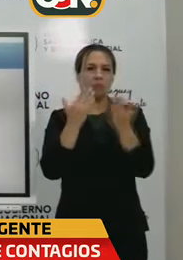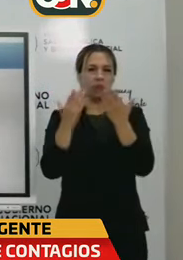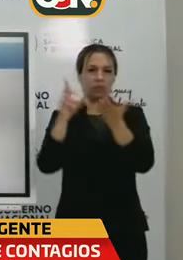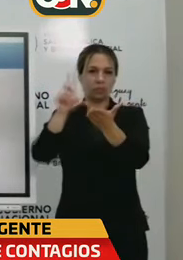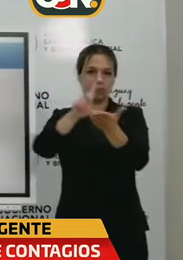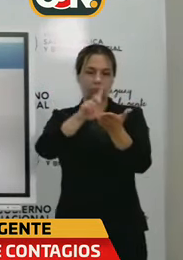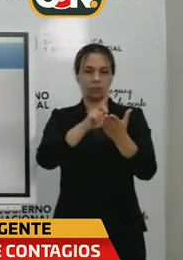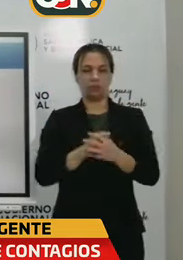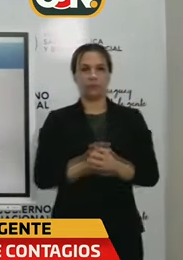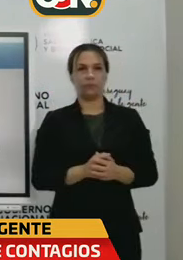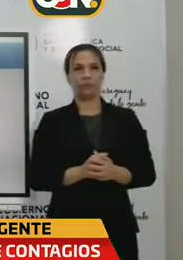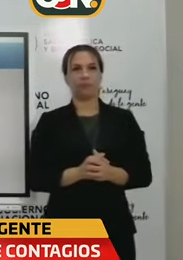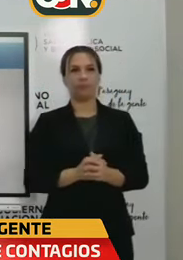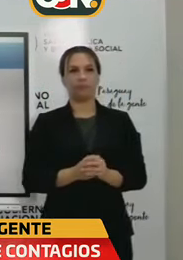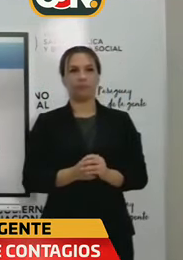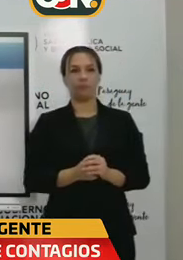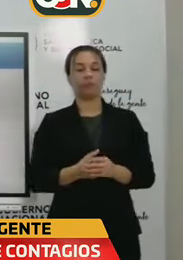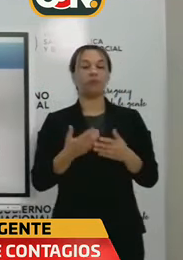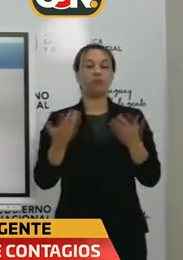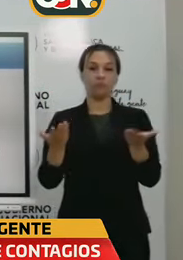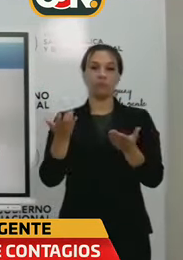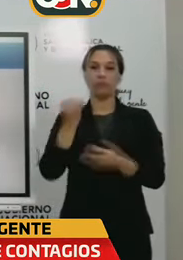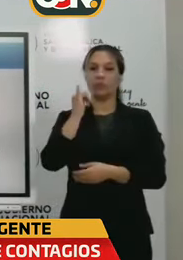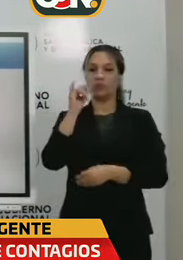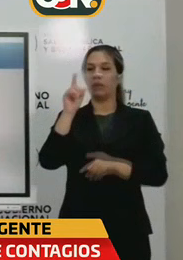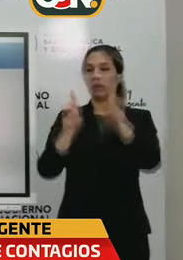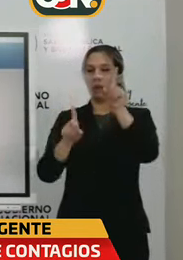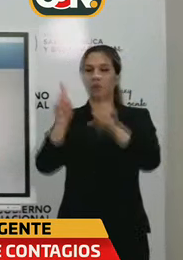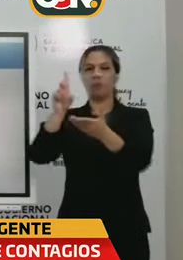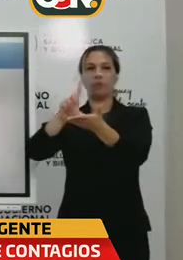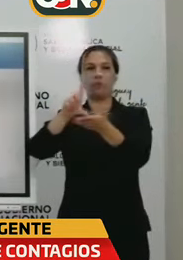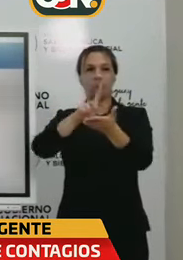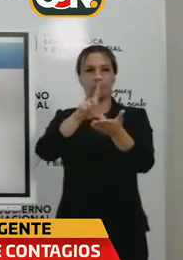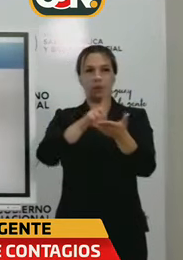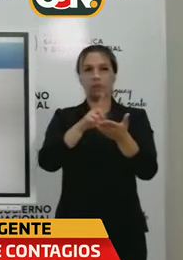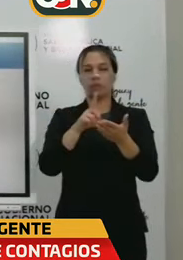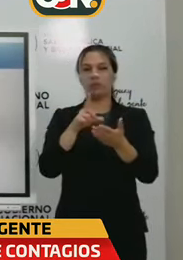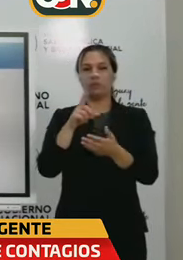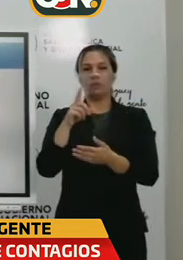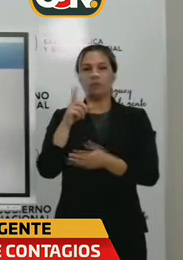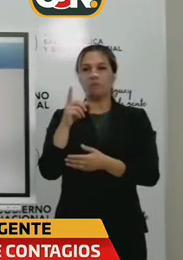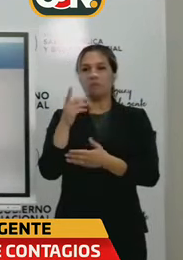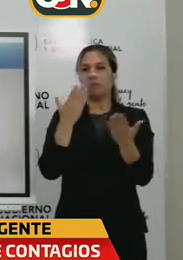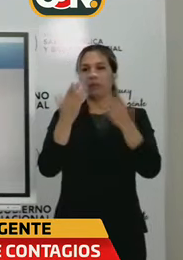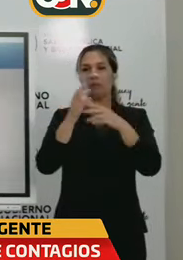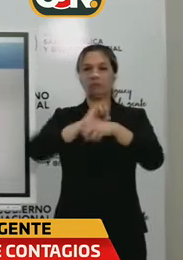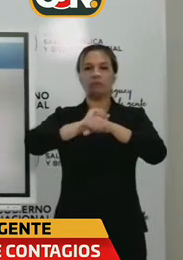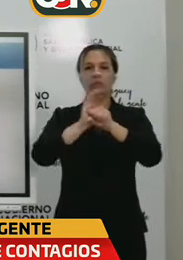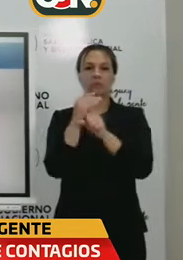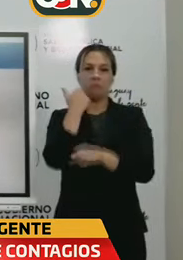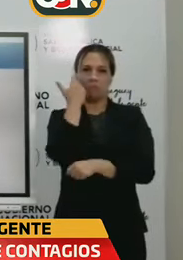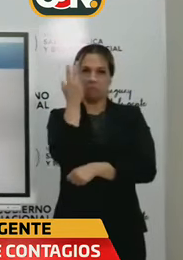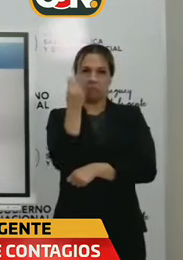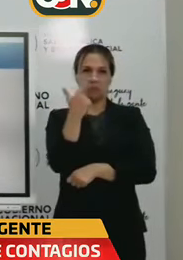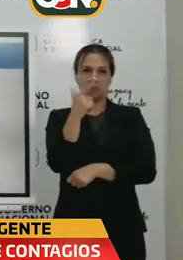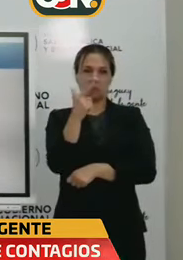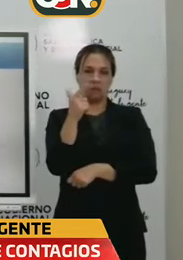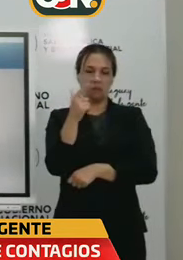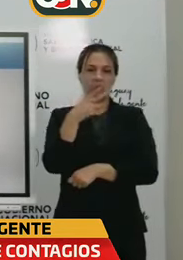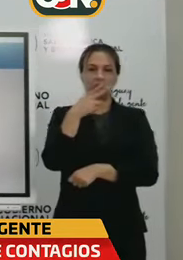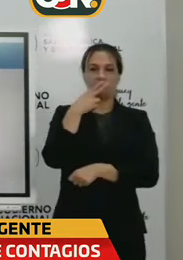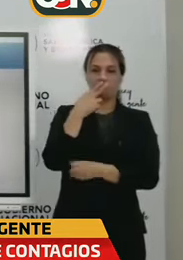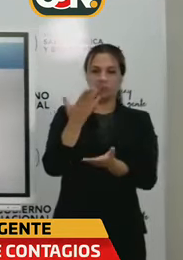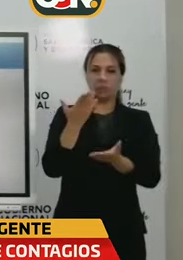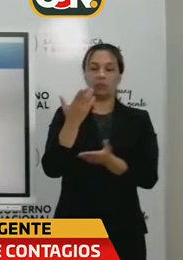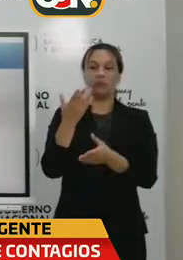lugares? No, obviamente hay lugares y hay poblaciones que prácticamente no le tienen miedo al virus. Y lastimosamente son